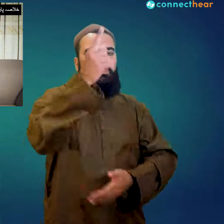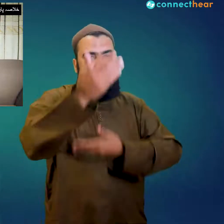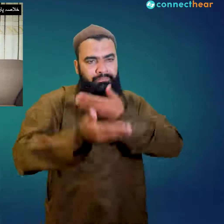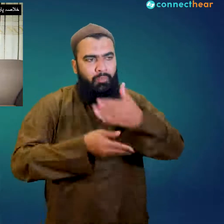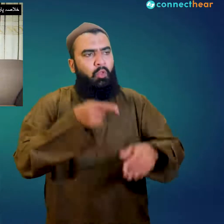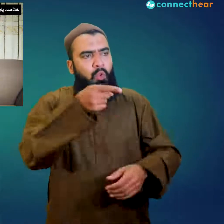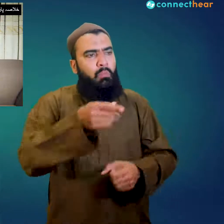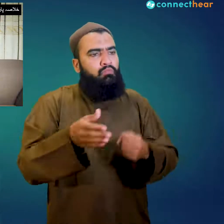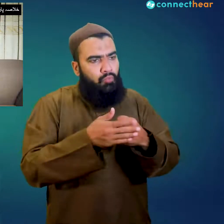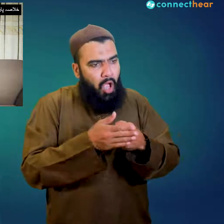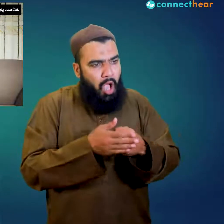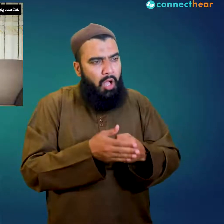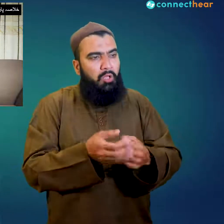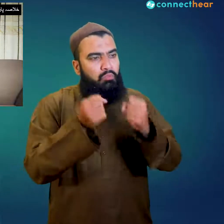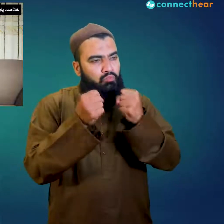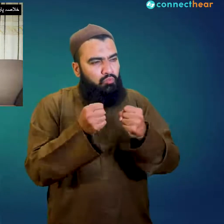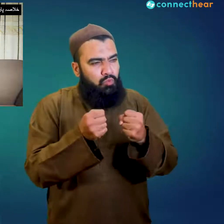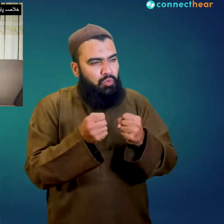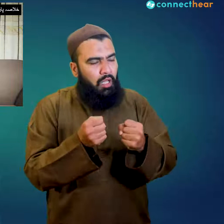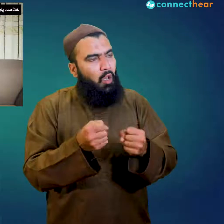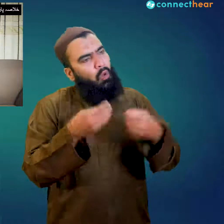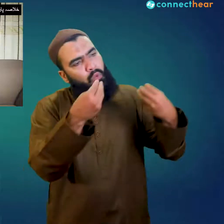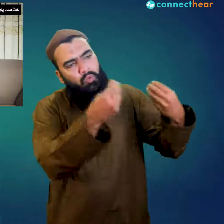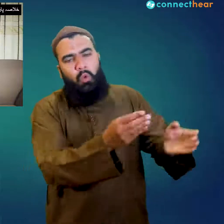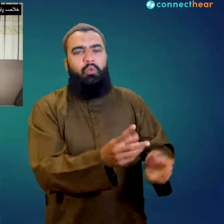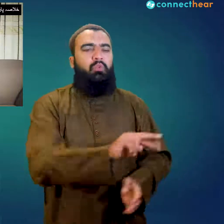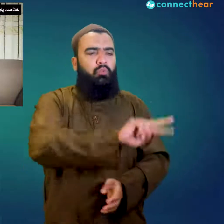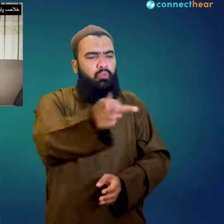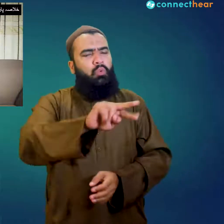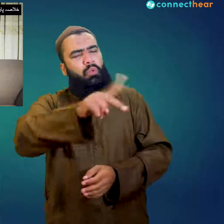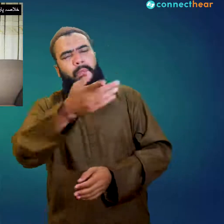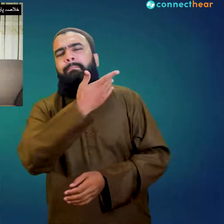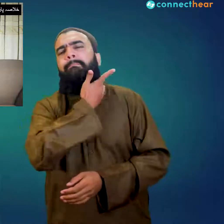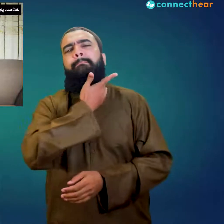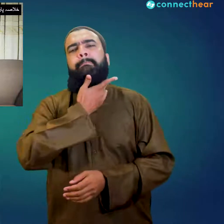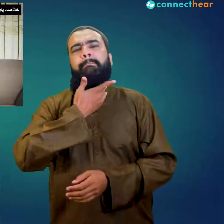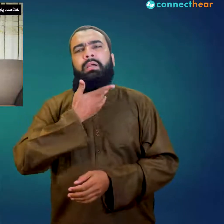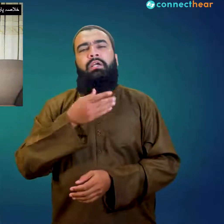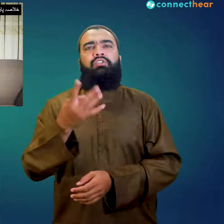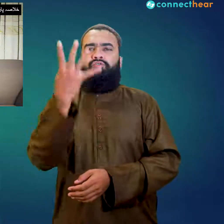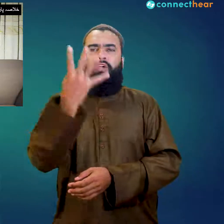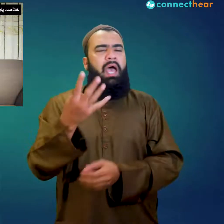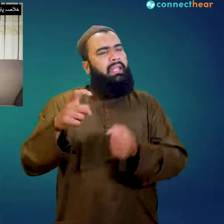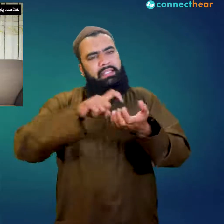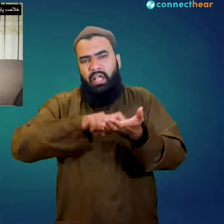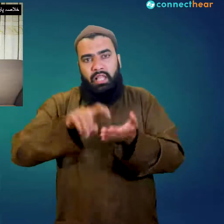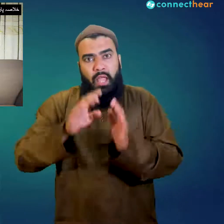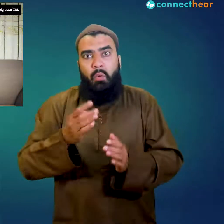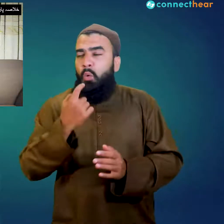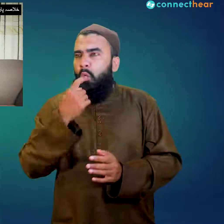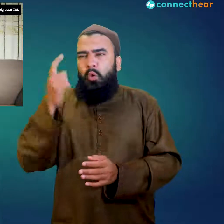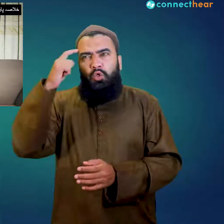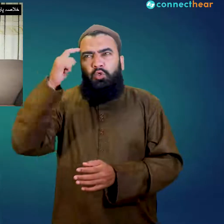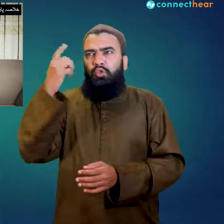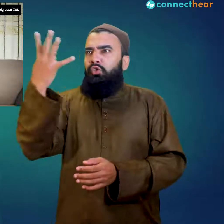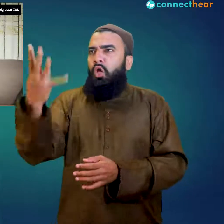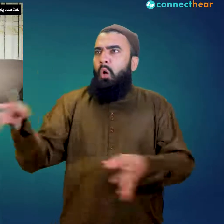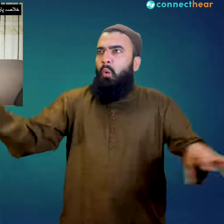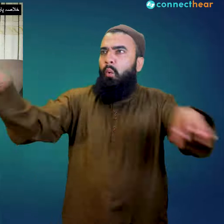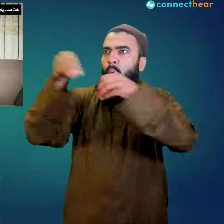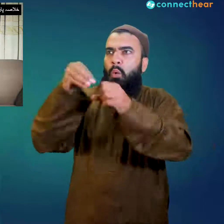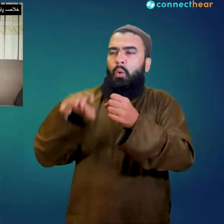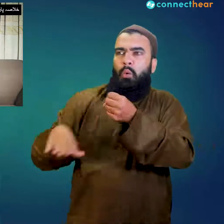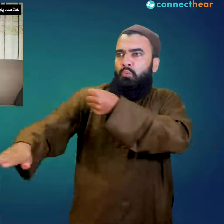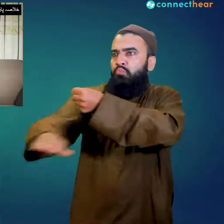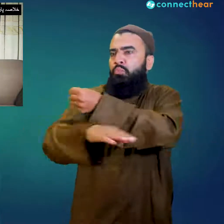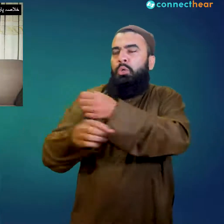انصاف نہ کر سکو تو پھر ایک پر ہی اکتفا کرو۔ فَإِنْ خِفْتُمْ أَلَّا تَعْدِلُوا فَوَاحِدَةً، اگر تمہیں